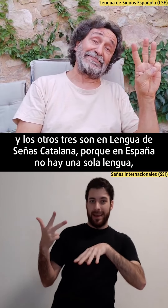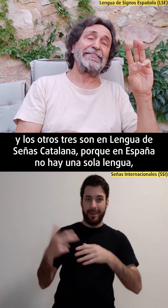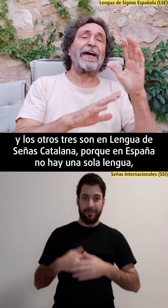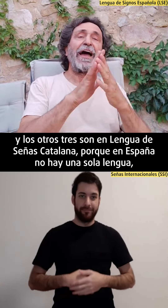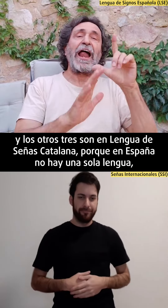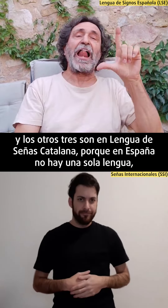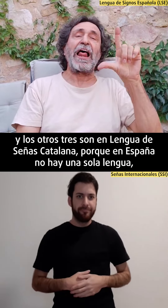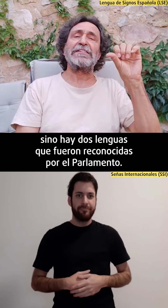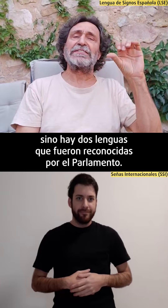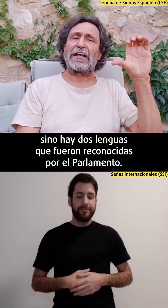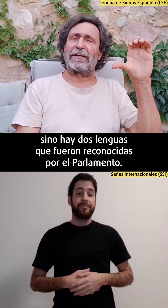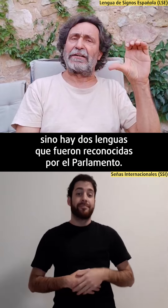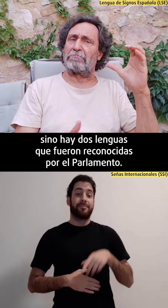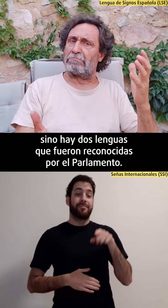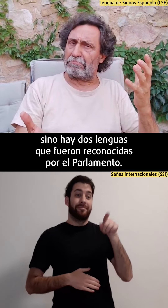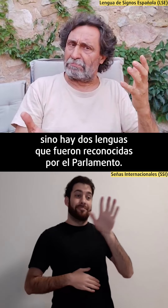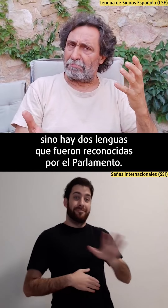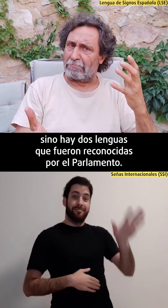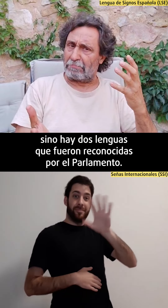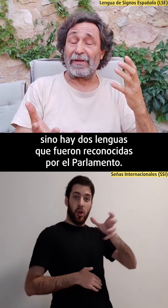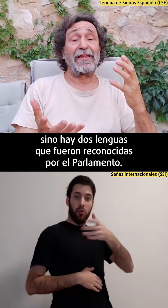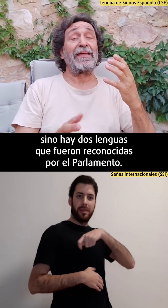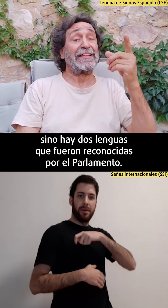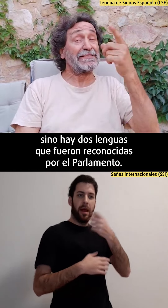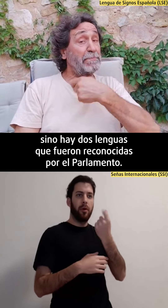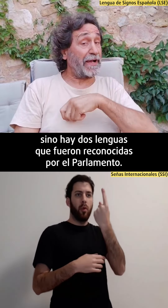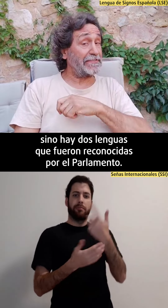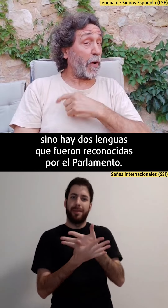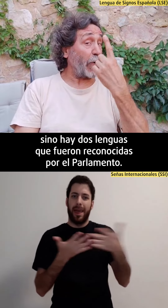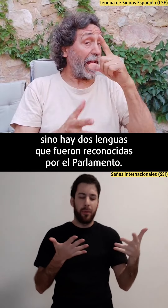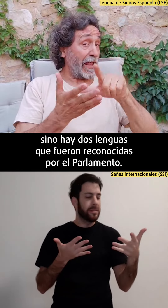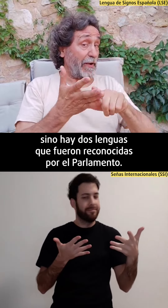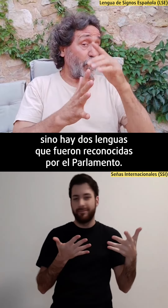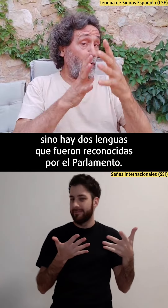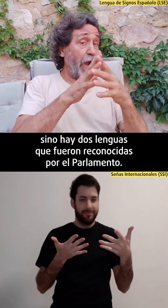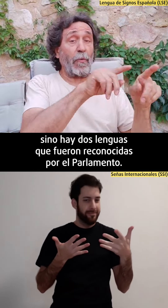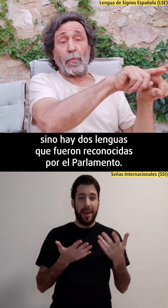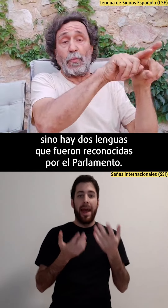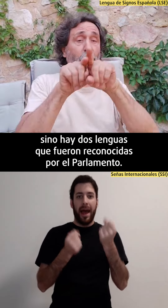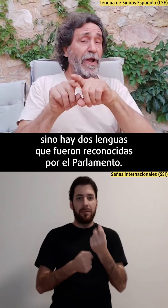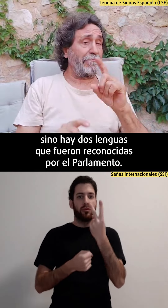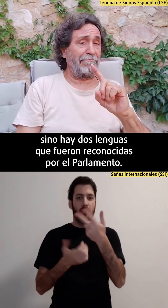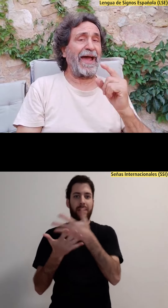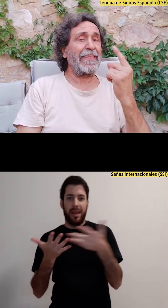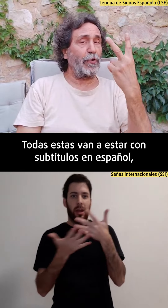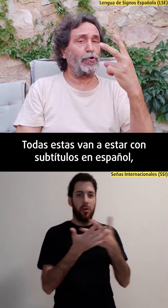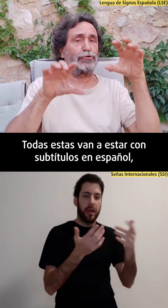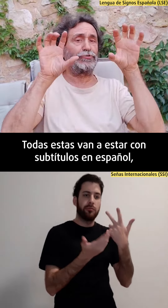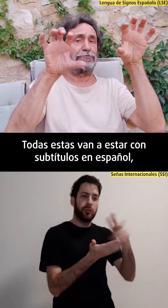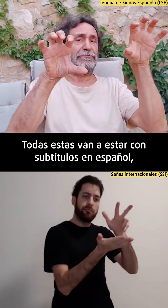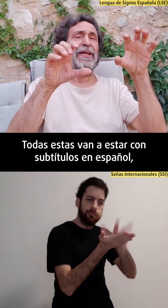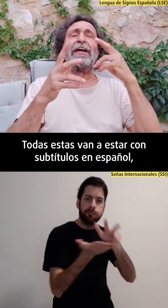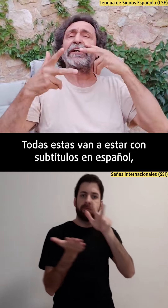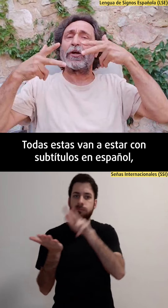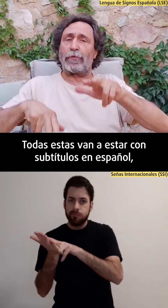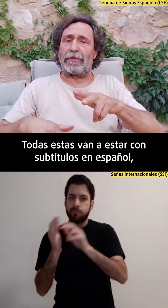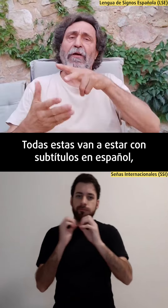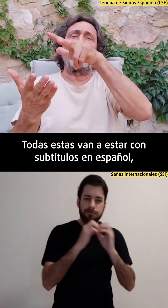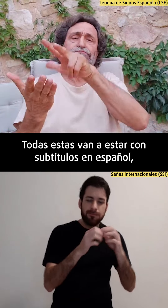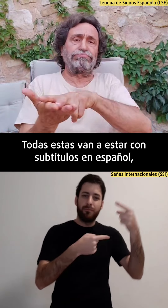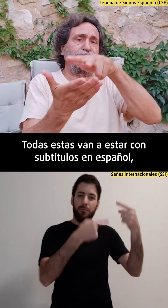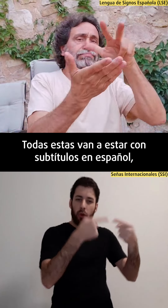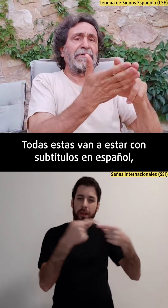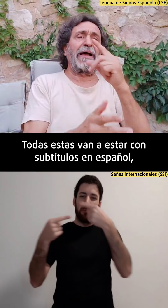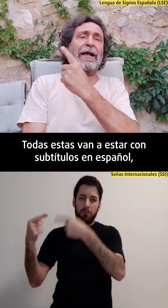España no hay una sola lengua sino hay dos lenguas que fueron reconocidas por el parlamento todas estas van a estar con